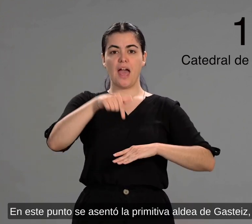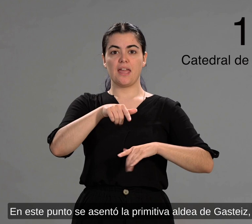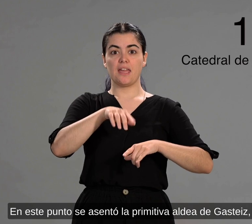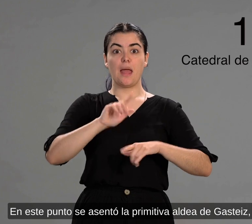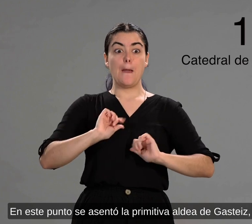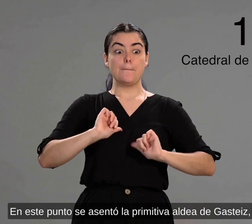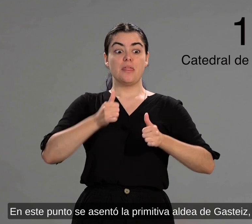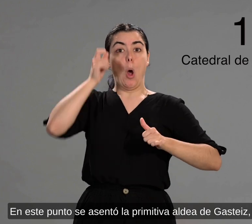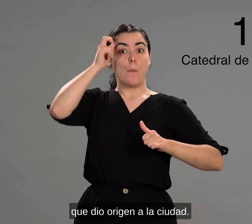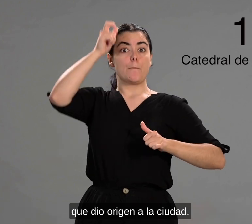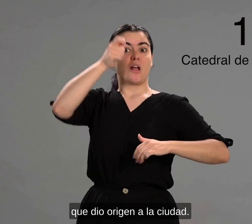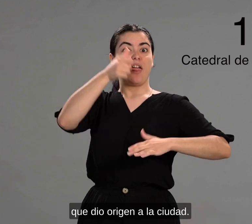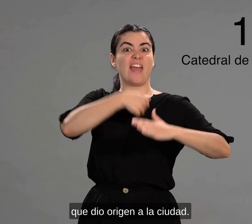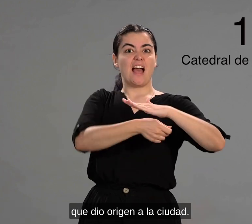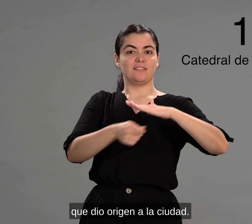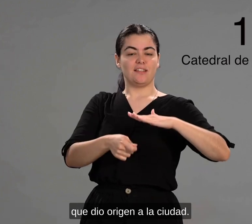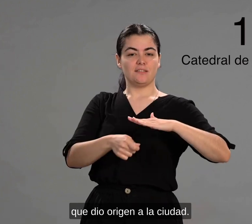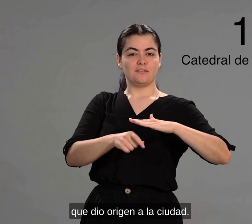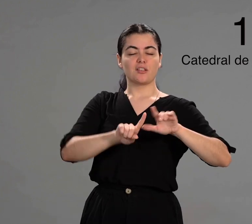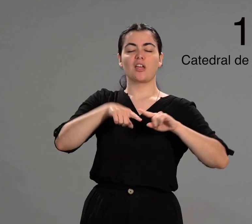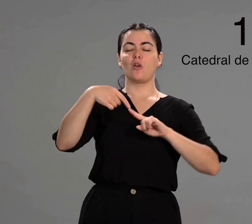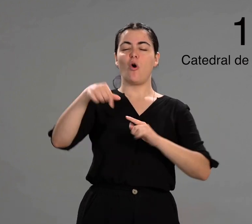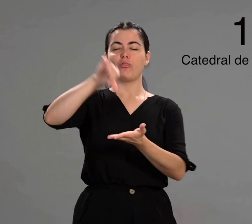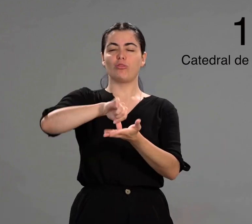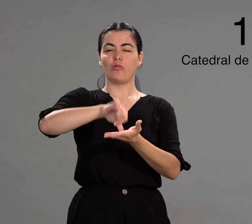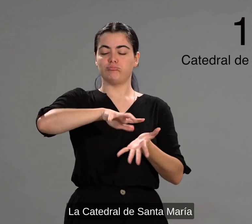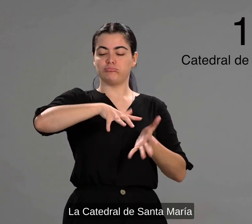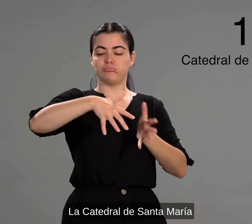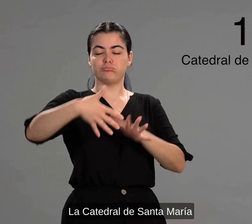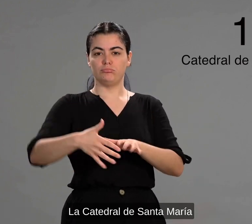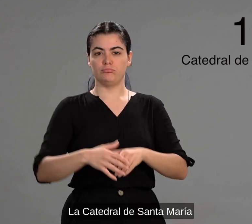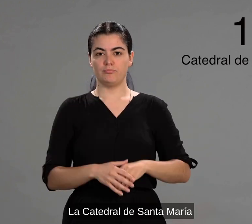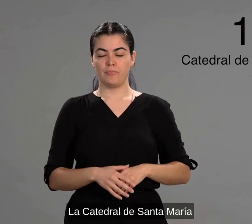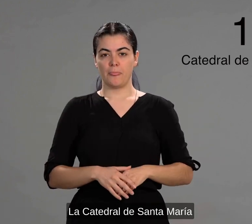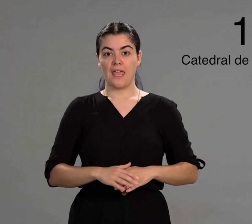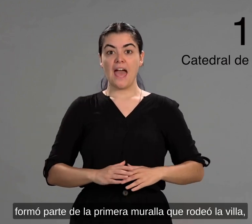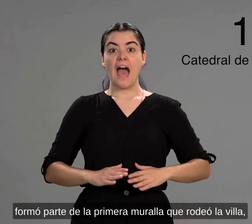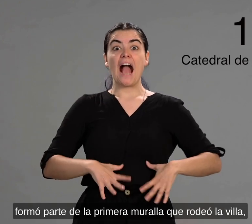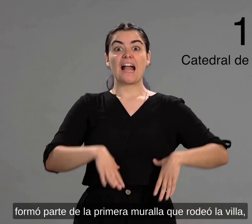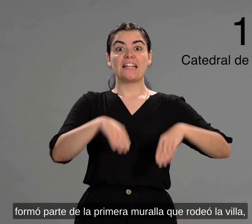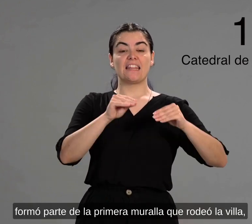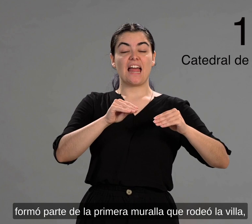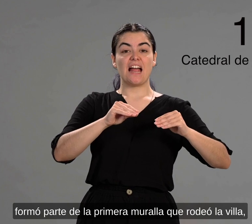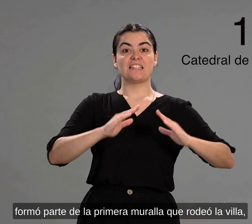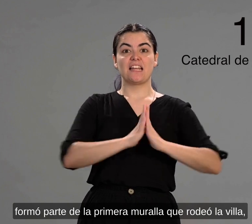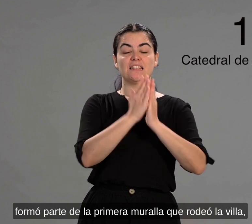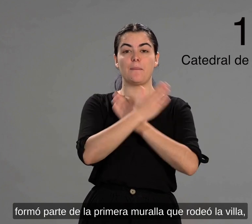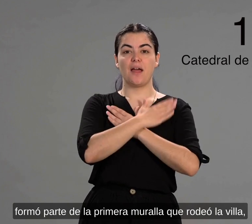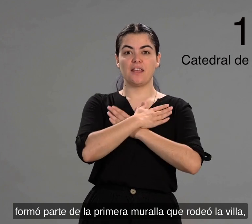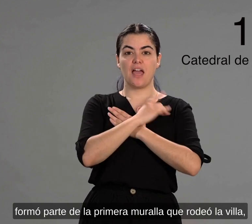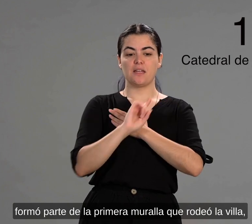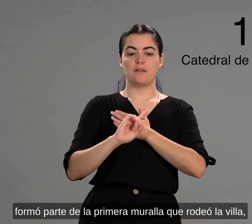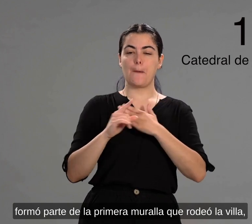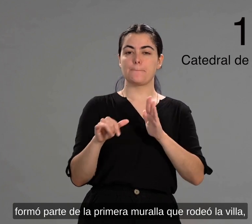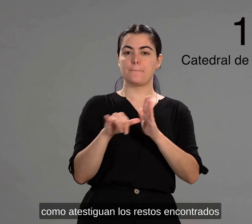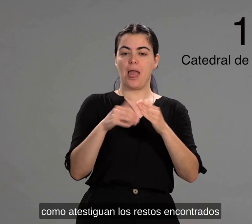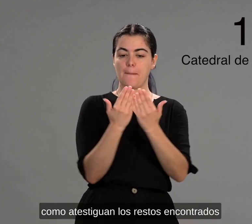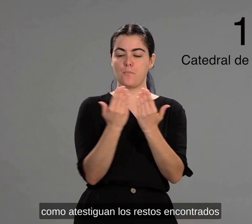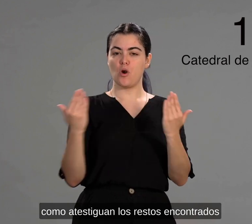aldea de Gasteiz, que dio origen a la ciudad. La Catedral de Santa María formó parte de la primera muralla que rodeó la villa como atestiguan